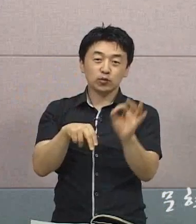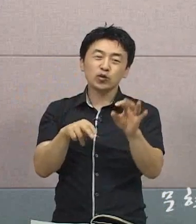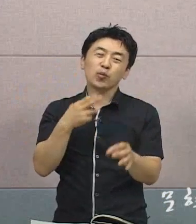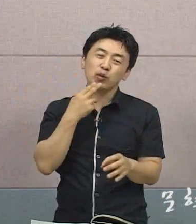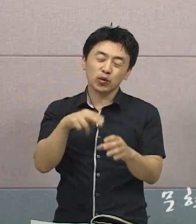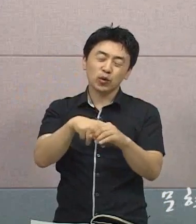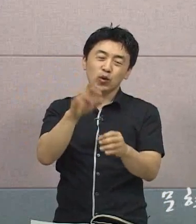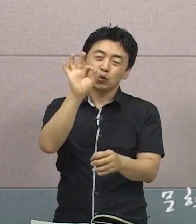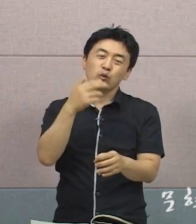돈이 없어.